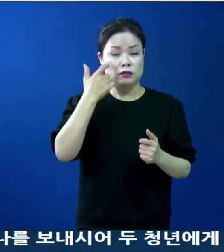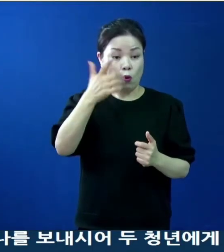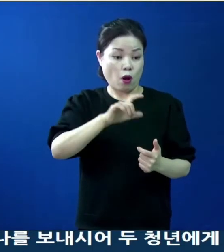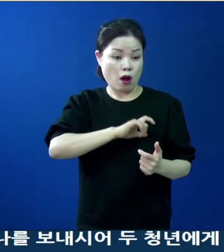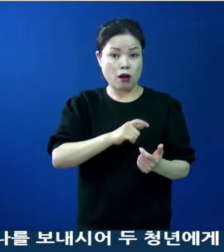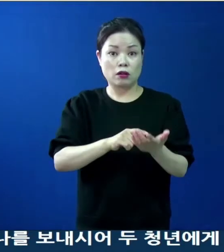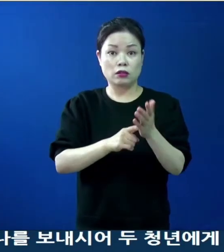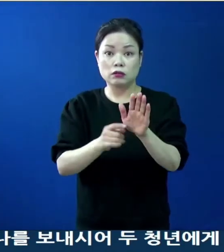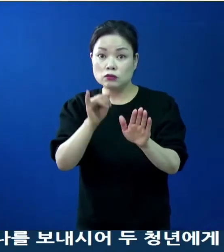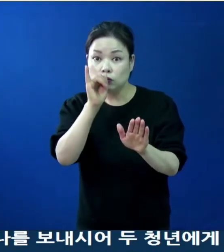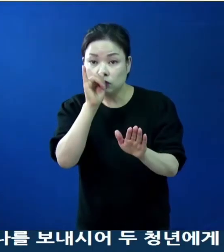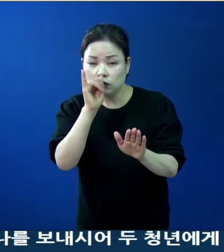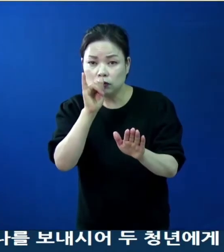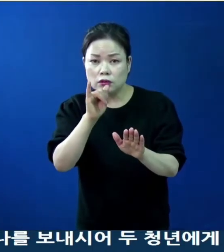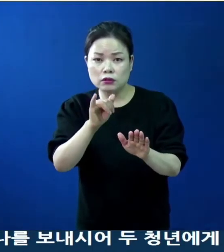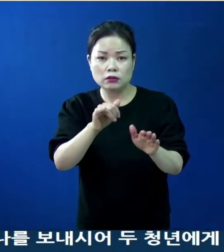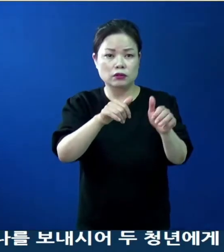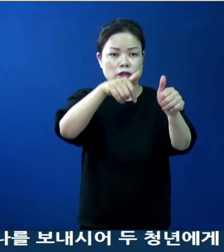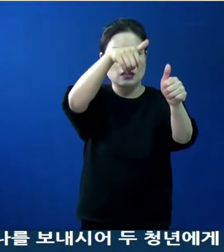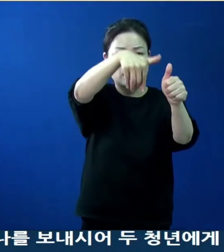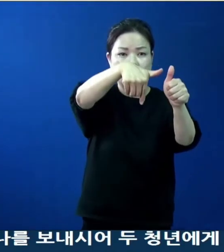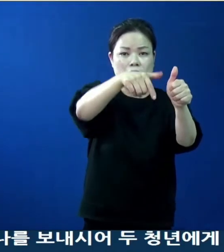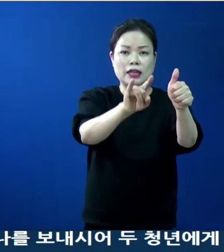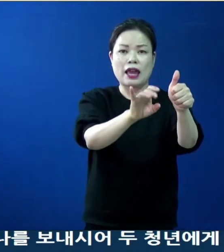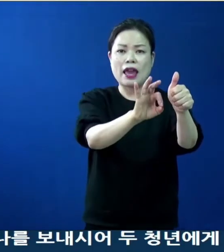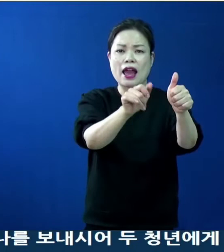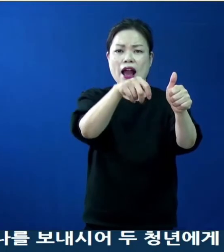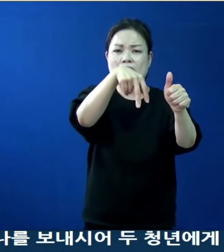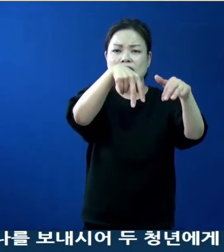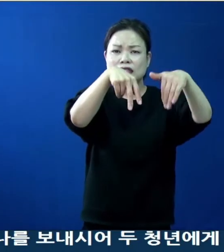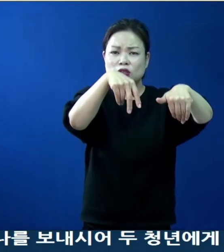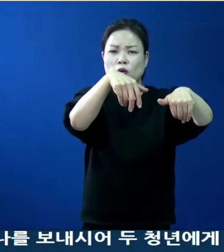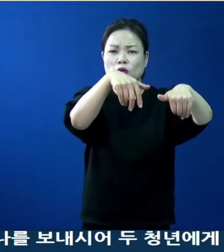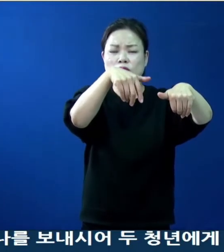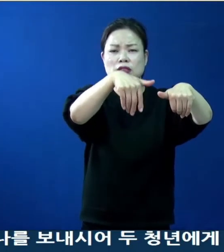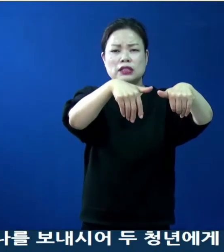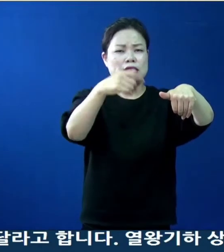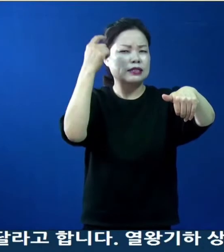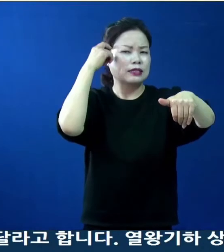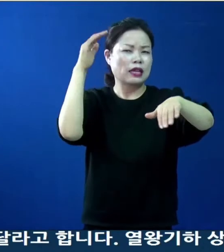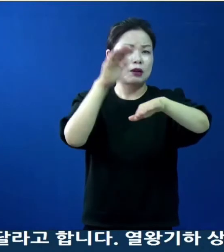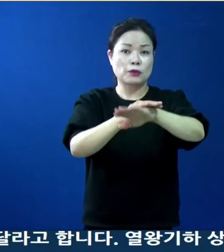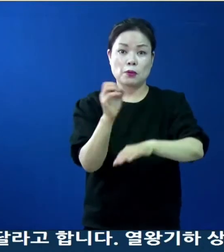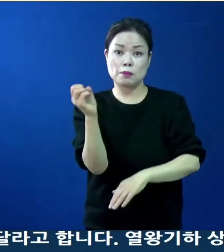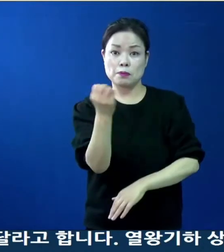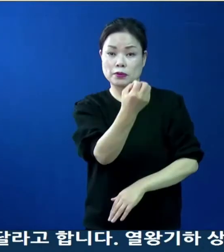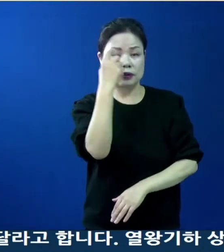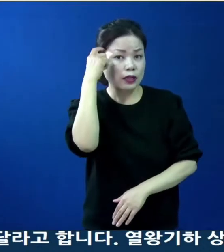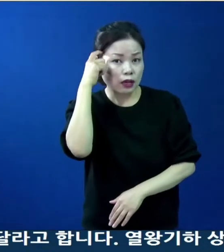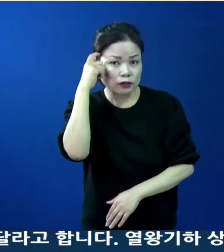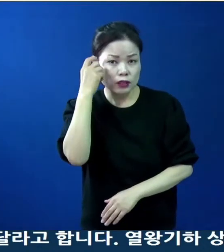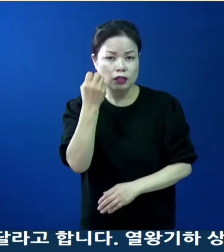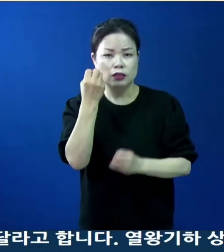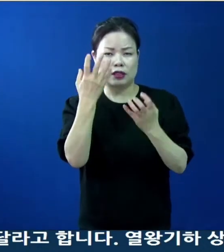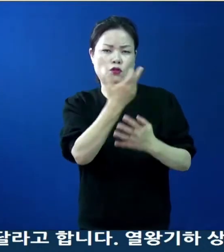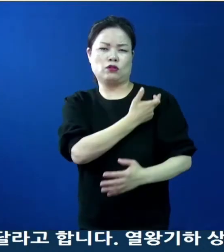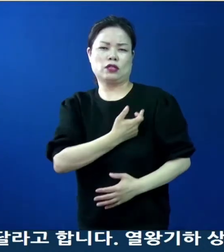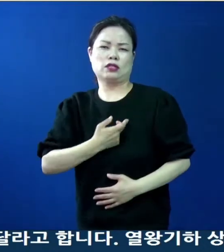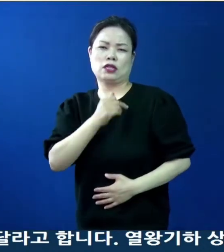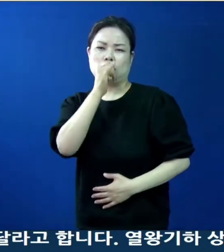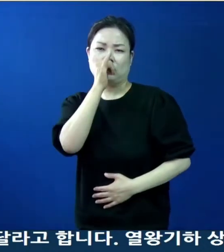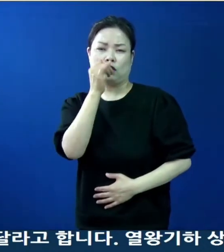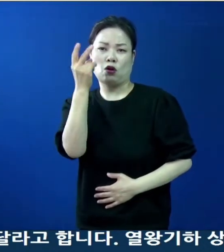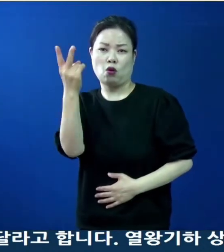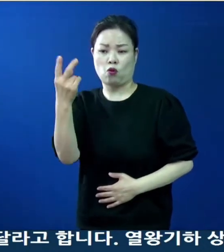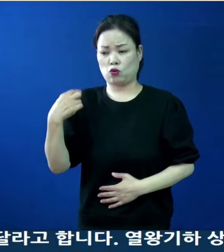거죠. 게하시는 어쩌면 자기는 참 지혜롭다고 생각할 수도 있습니다. 새로운 제자들이 있으니